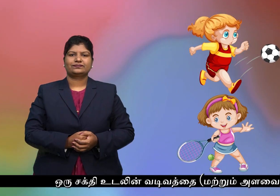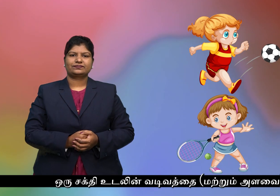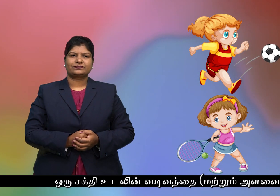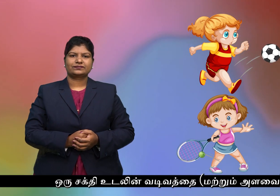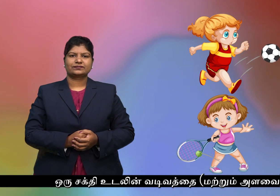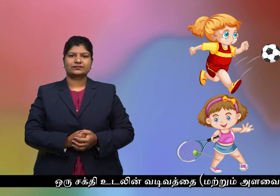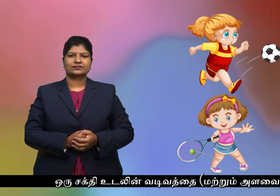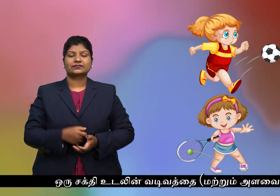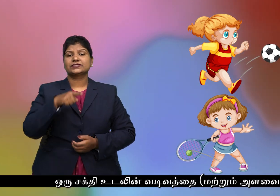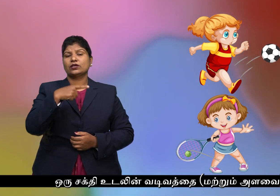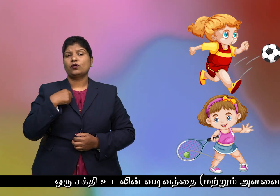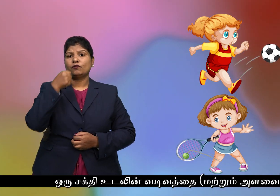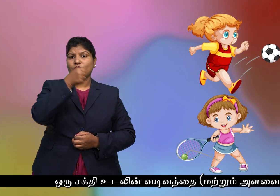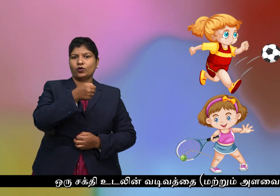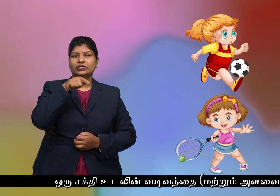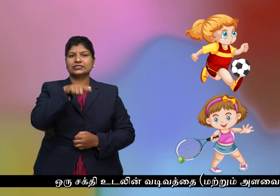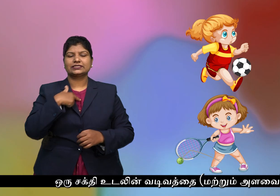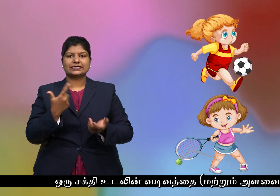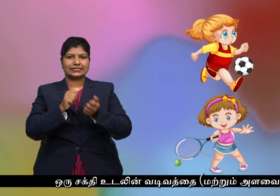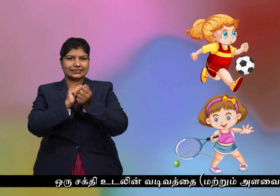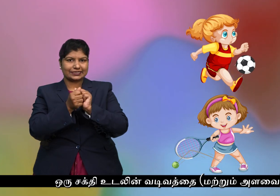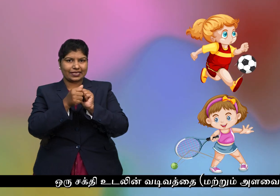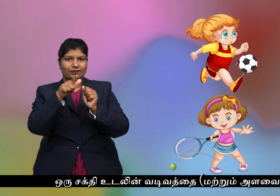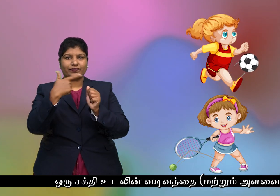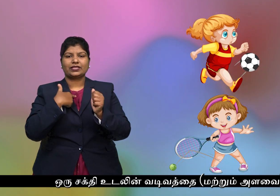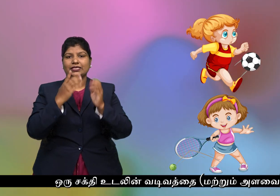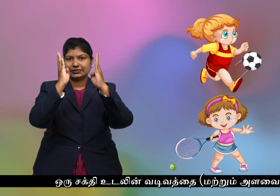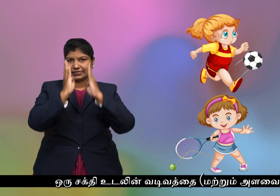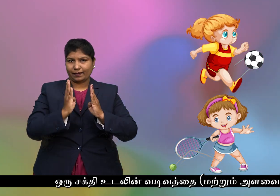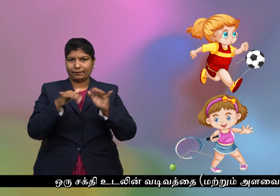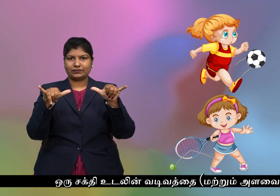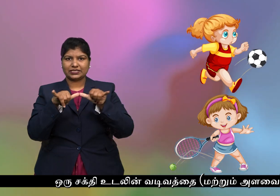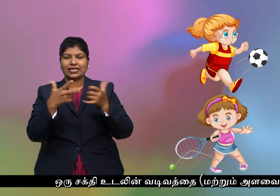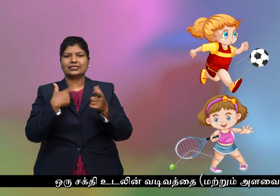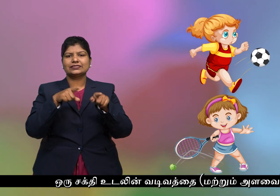ஒரு விசை உடலின் வடிவத்தை மற்றும் அளவை மாற்றும்.